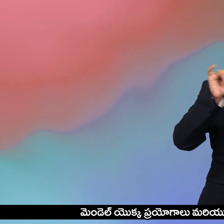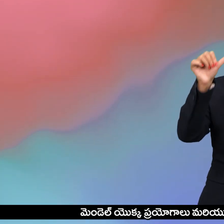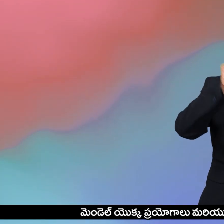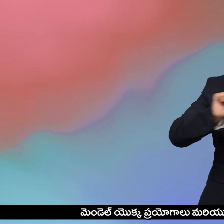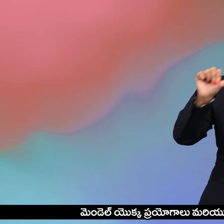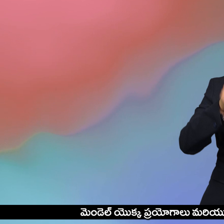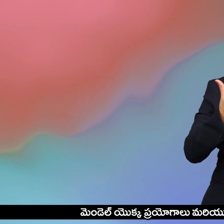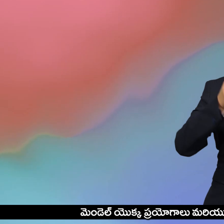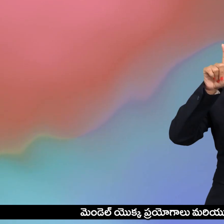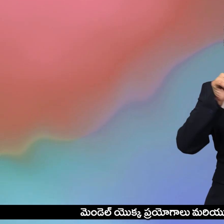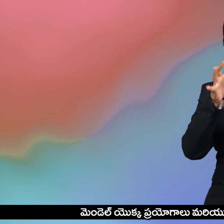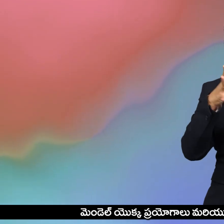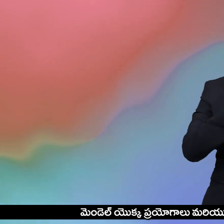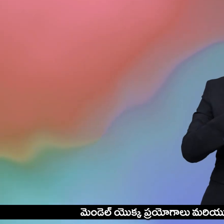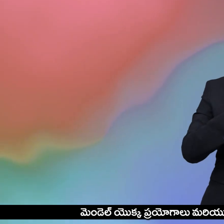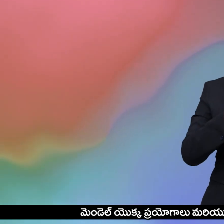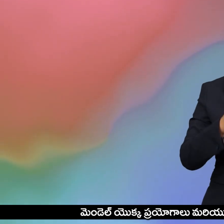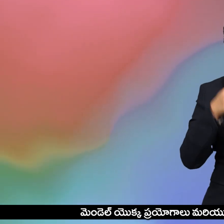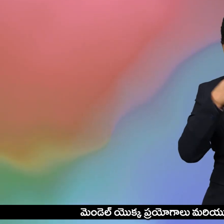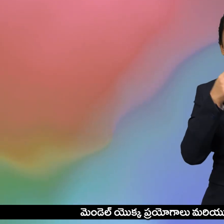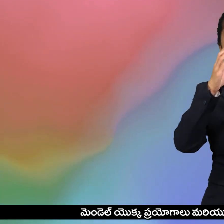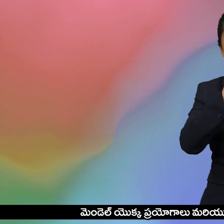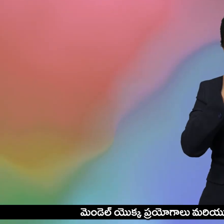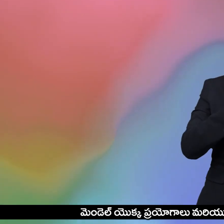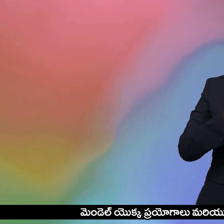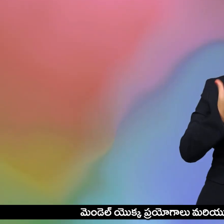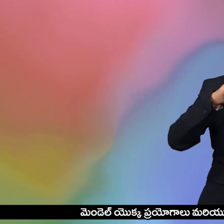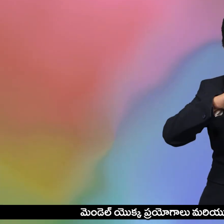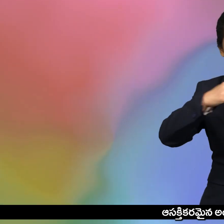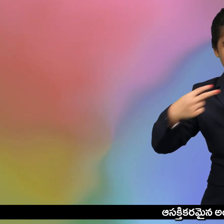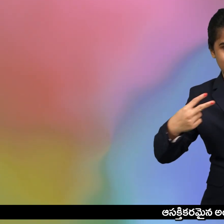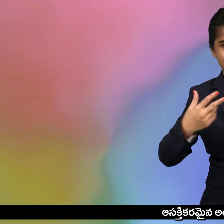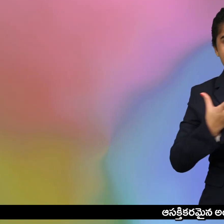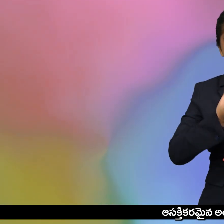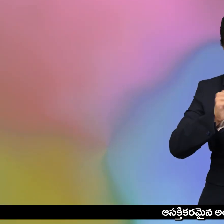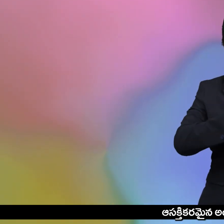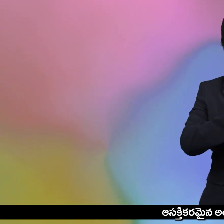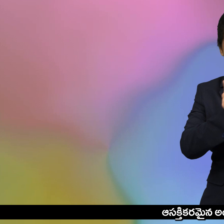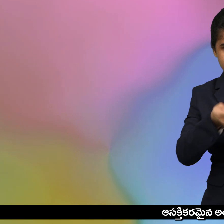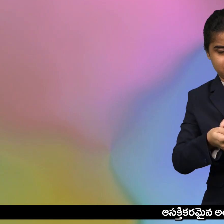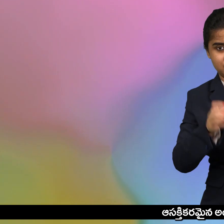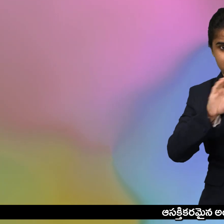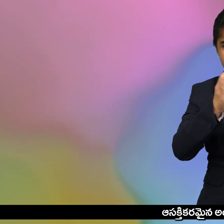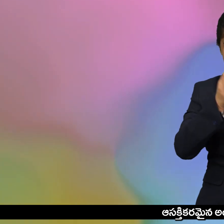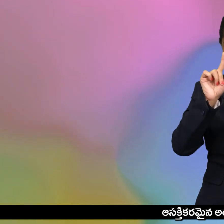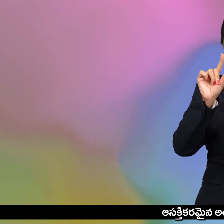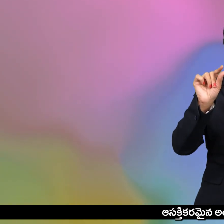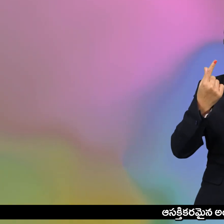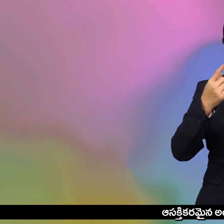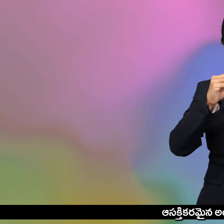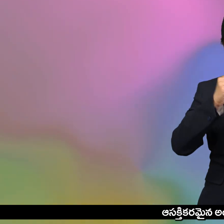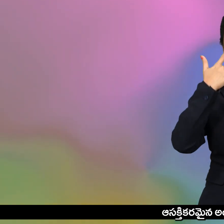యొక్క ప్రయోగాలు మరియు సూత్రాల యొక్క చాలా ముఖ్యమైన మరియు ఆసక్తికరమైన అంశాన్ని ఇప్పుడు